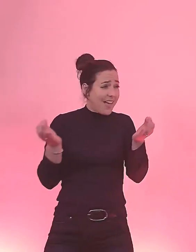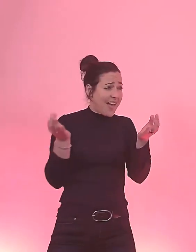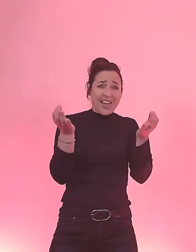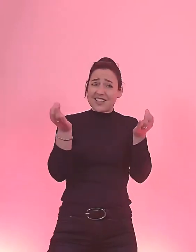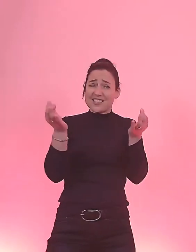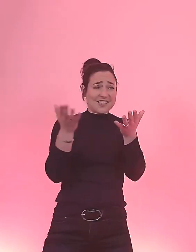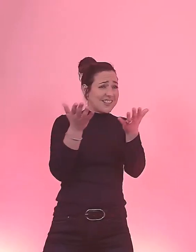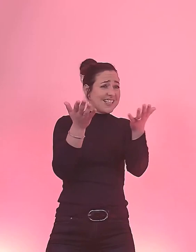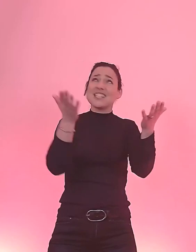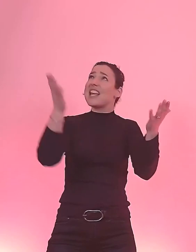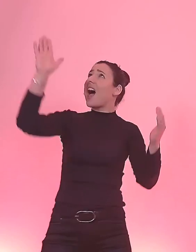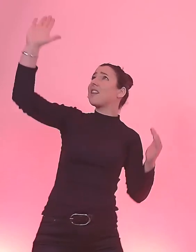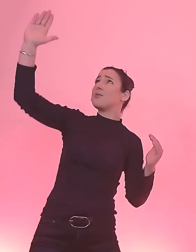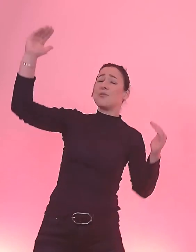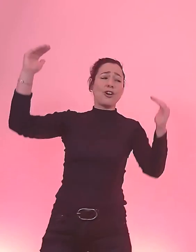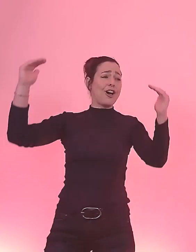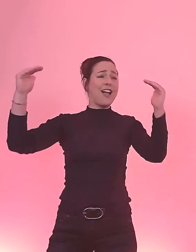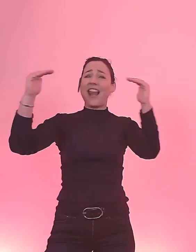missie